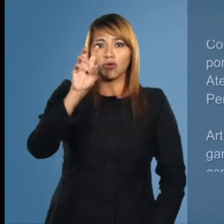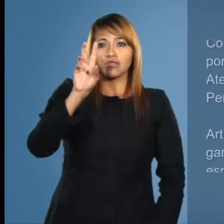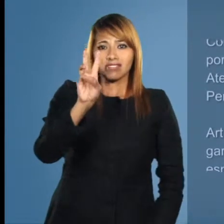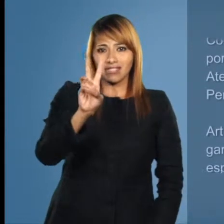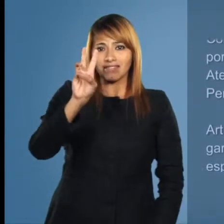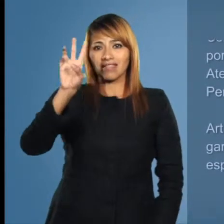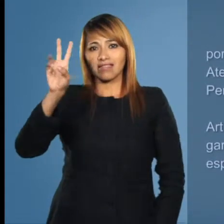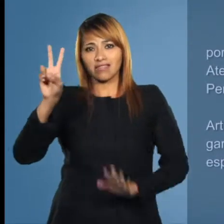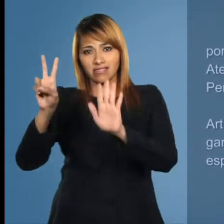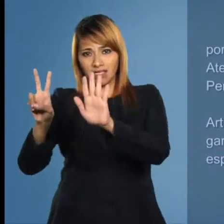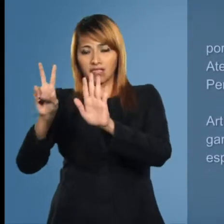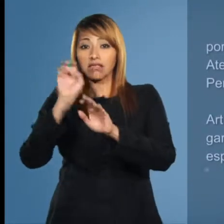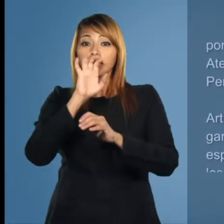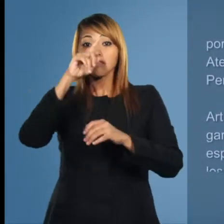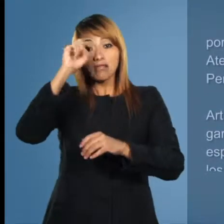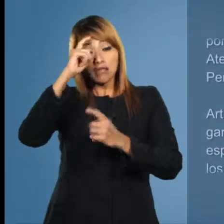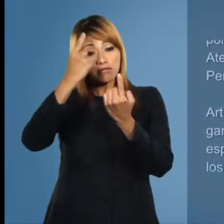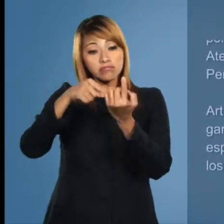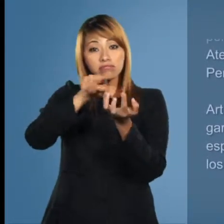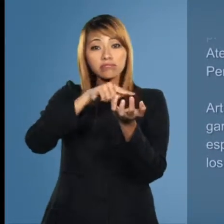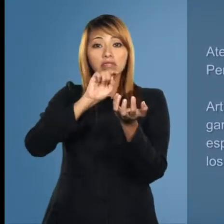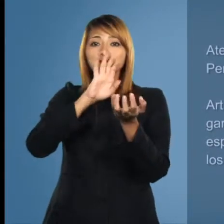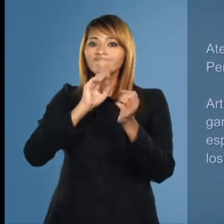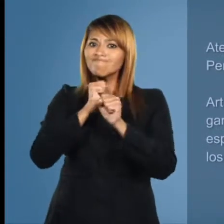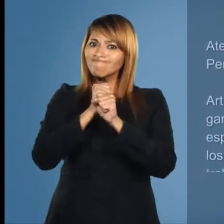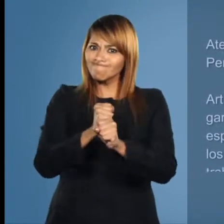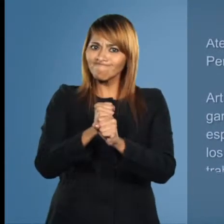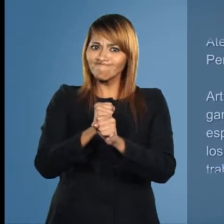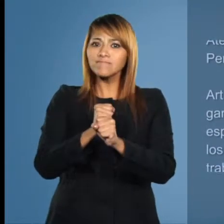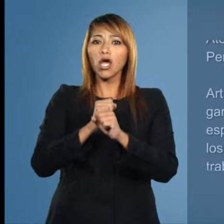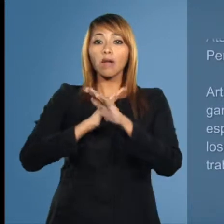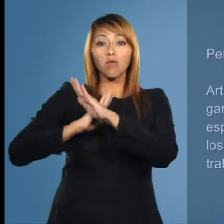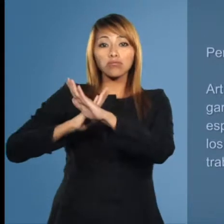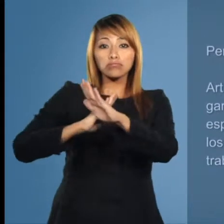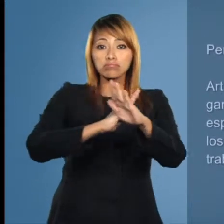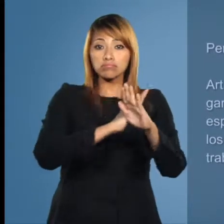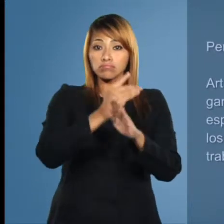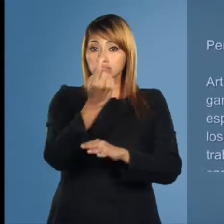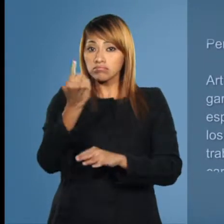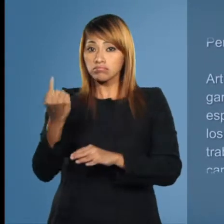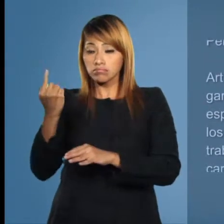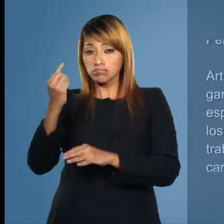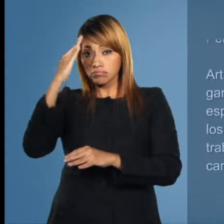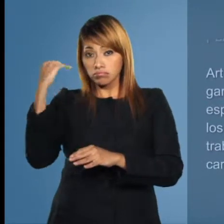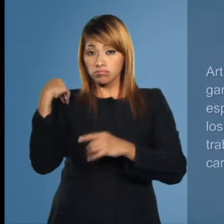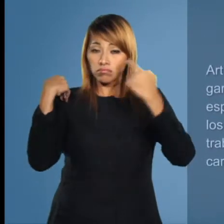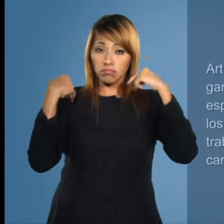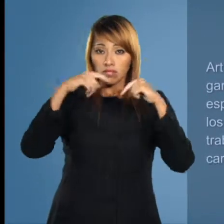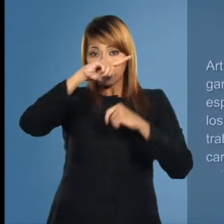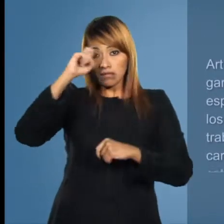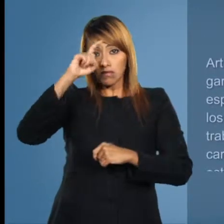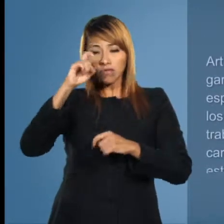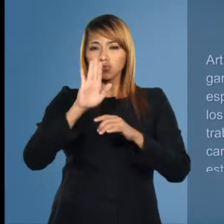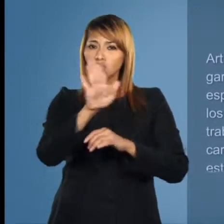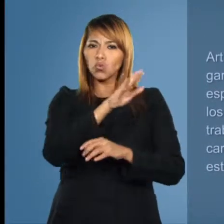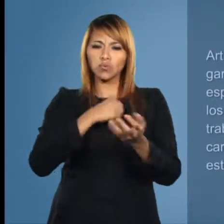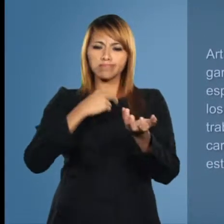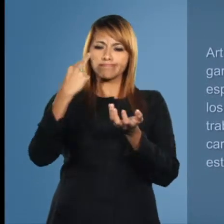67. El empleador garantizará de manera específica la protección de los trabajadores y trabajadoras que por sus